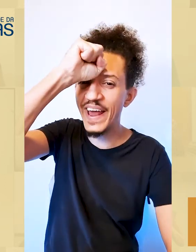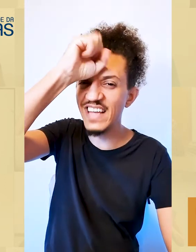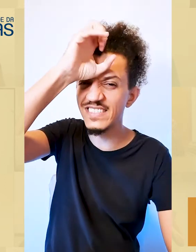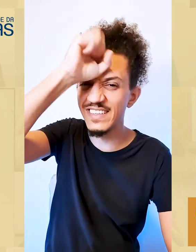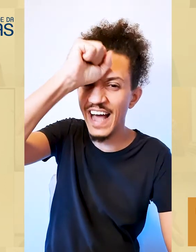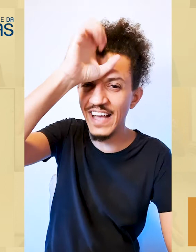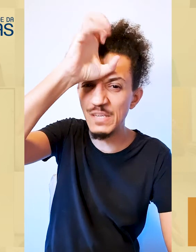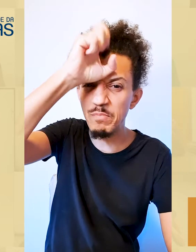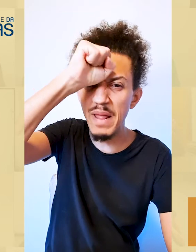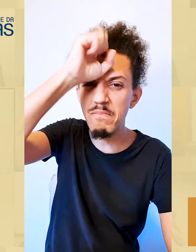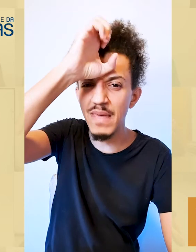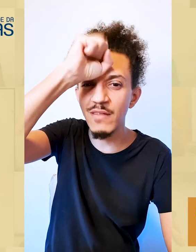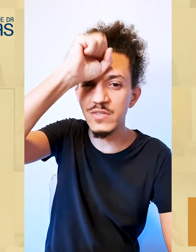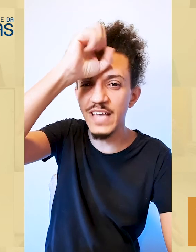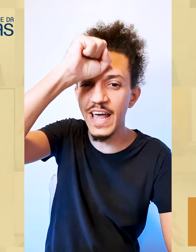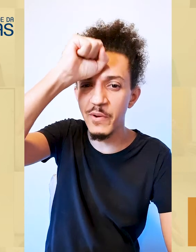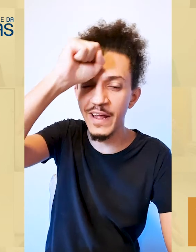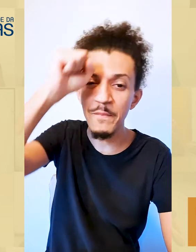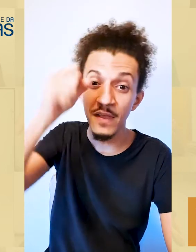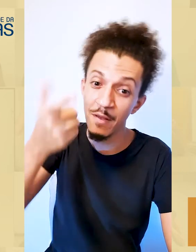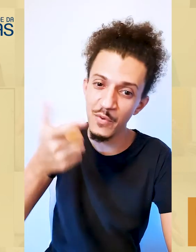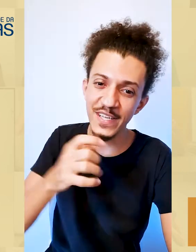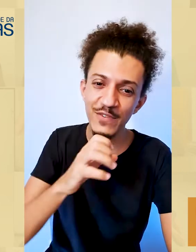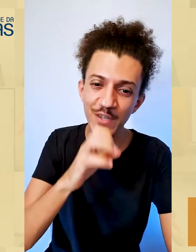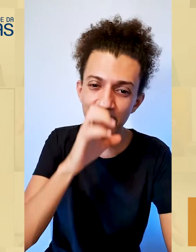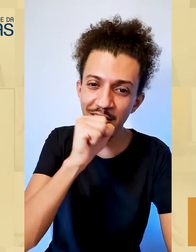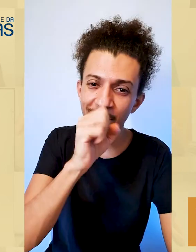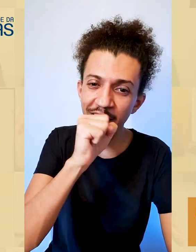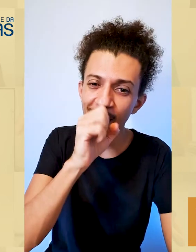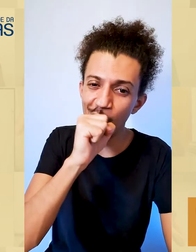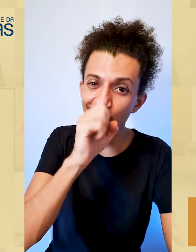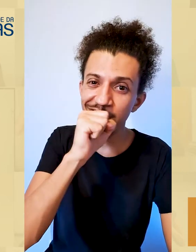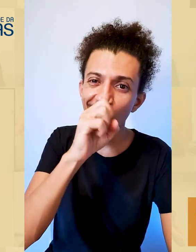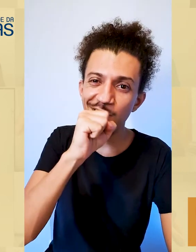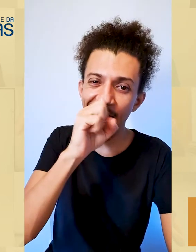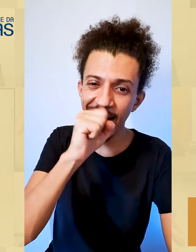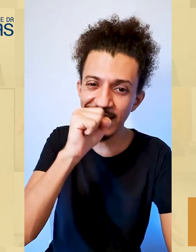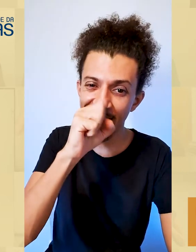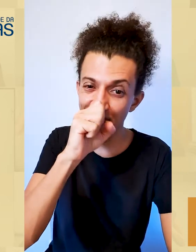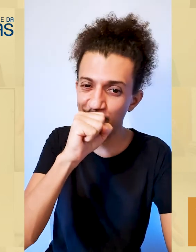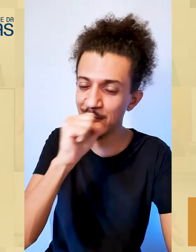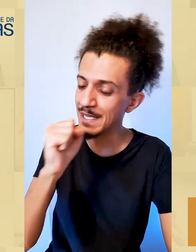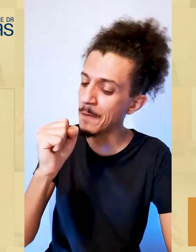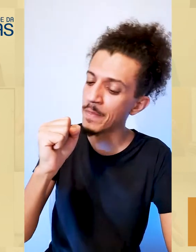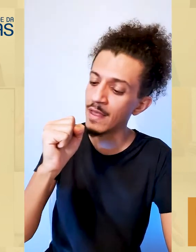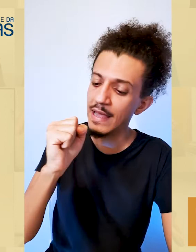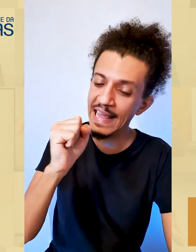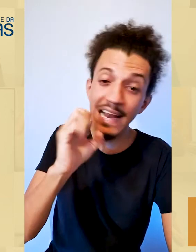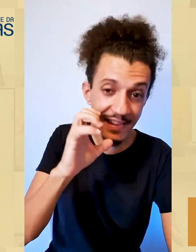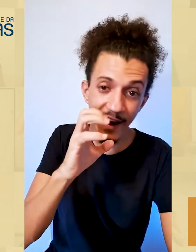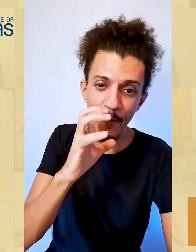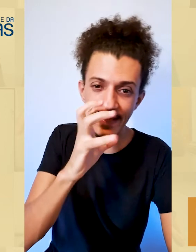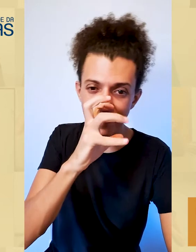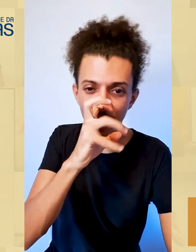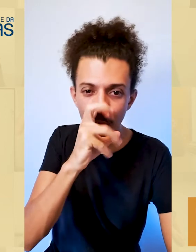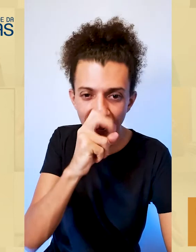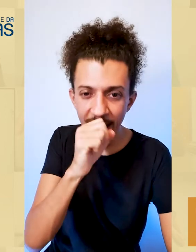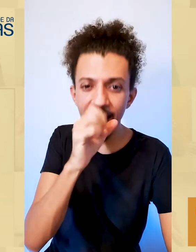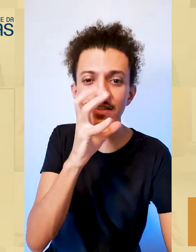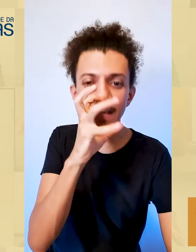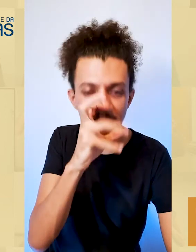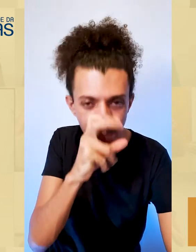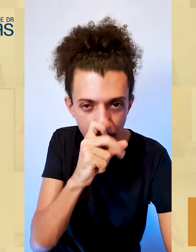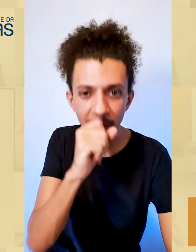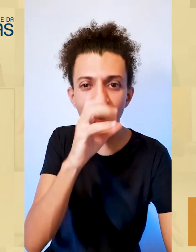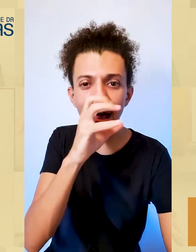aprender parece que você está espremendo o cérebro, né? Porque se você observar o sinal de laranja, que é feito assim, ele é literalmente você está com uma